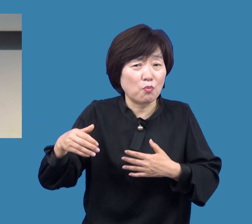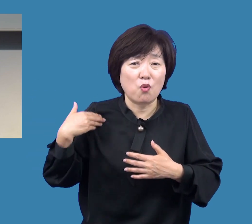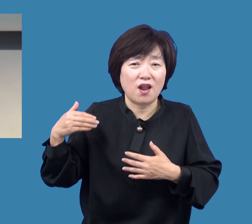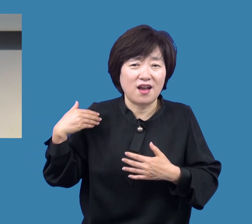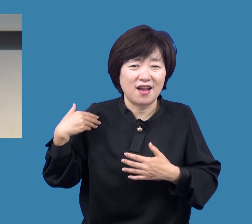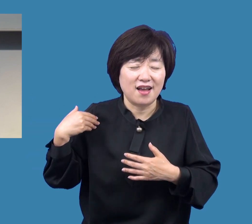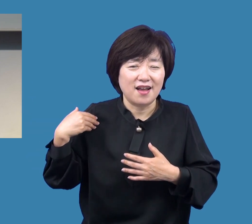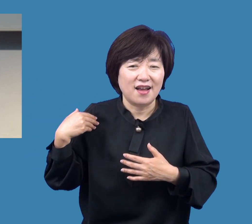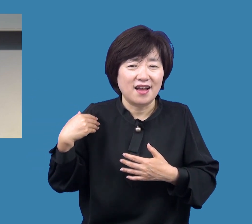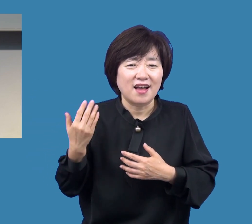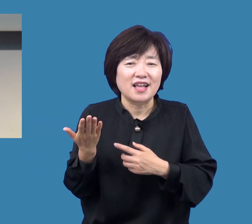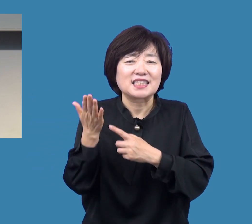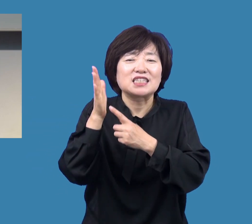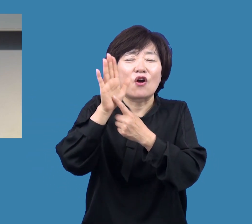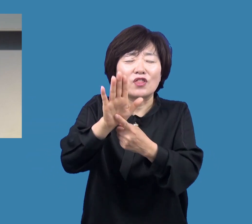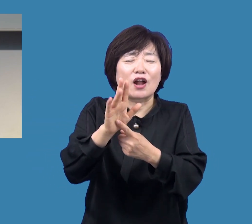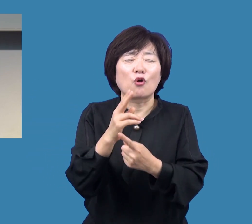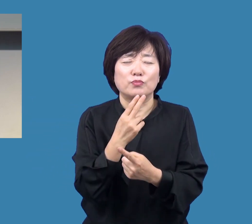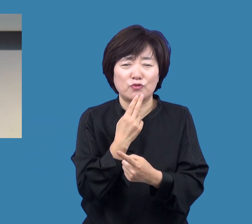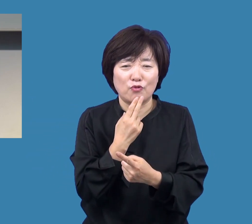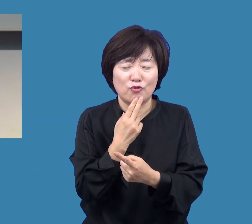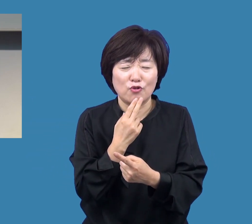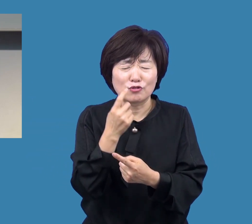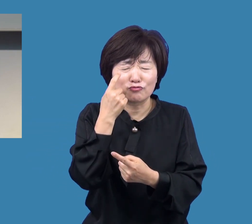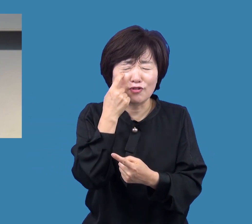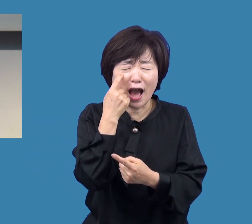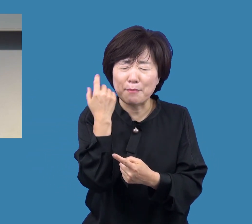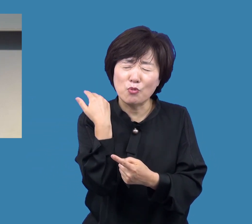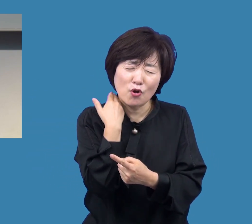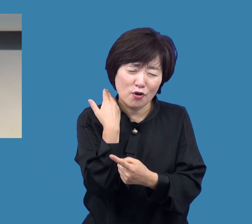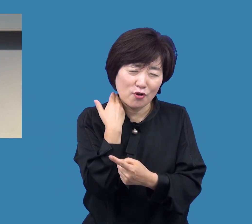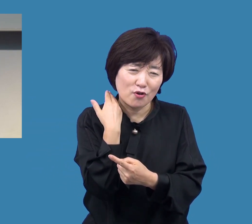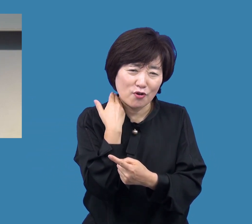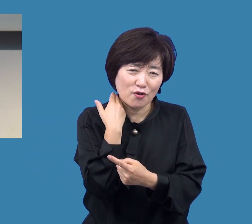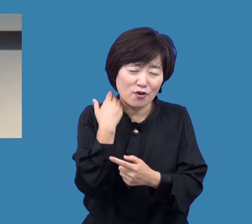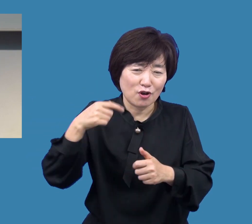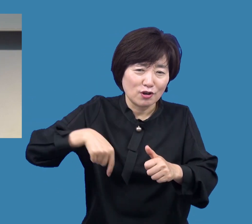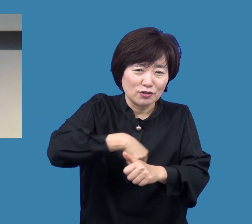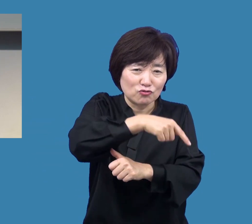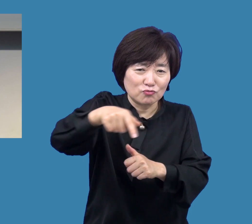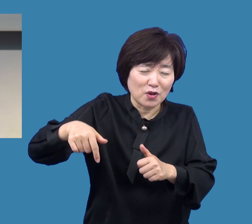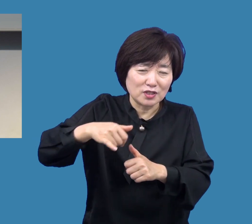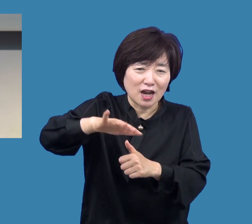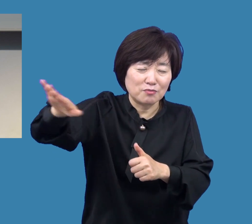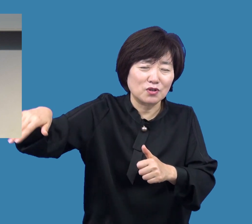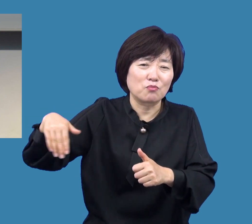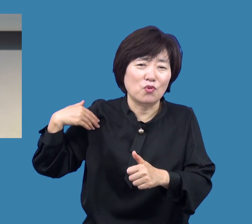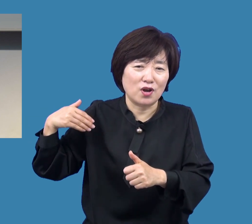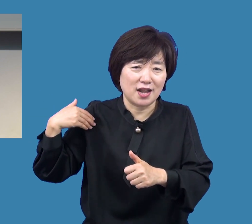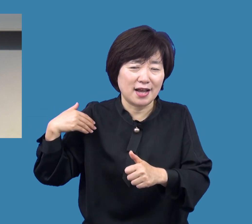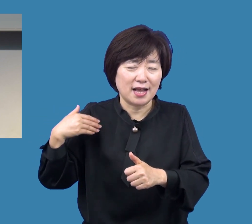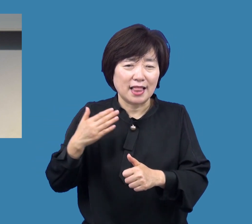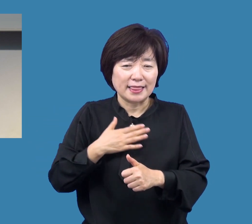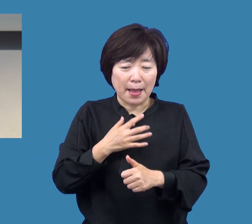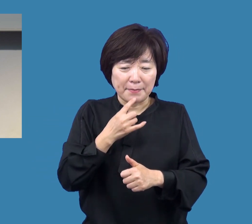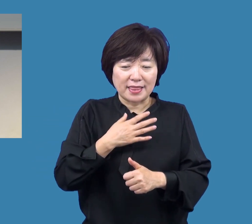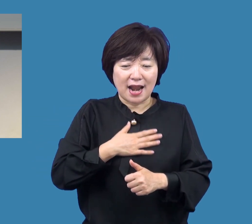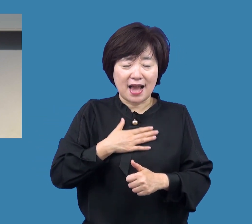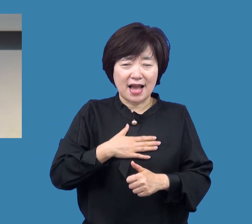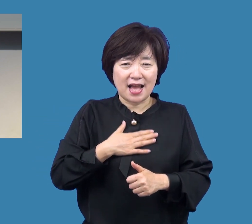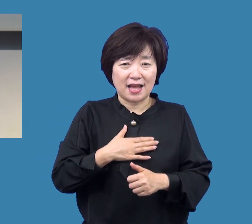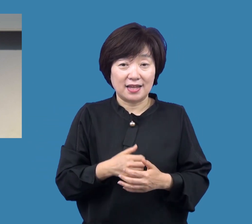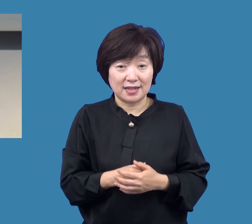알겠어요. 나타나지는 않는다는 거야. 그러니까 주변에 있는 다른 사람들은 모른다는 거예요. 그냥 내 안에서 일어난 변화라서 나만 인지하는